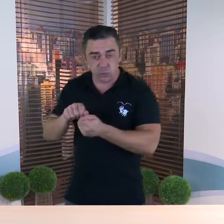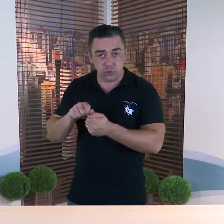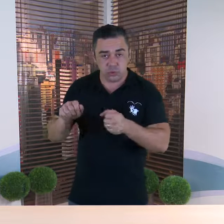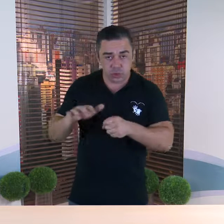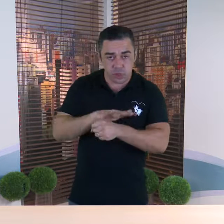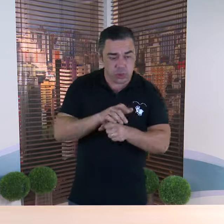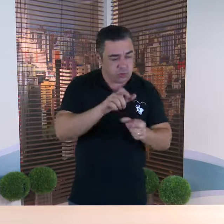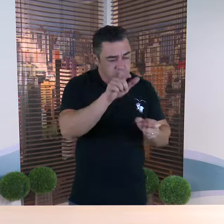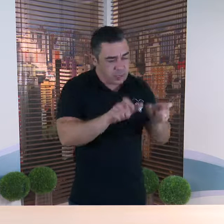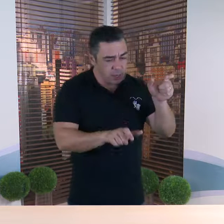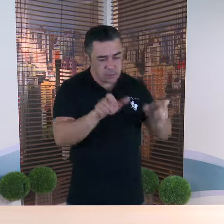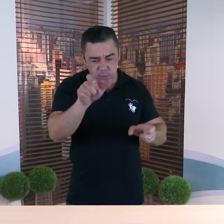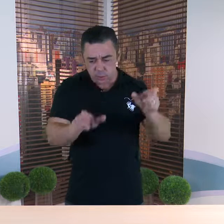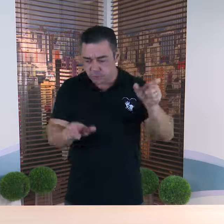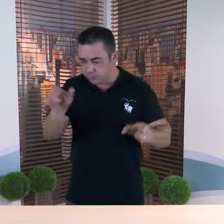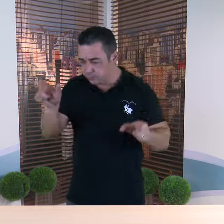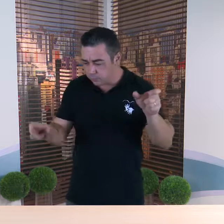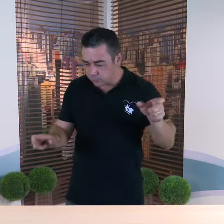com criaturas que sejam